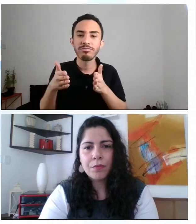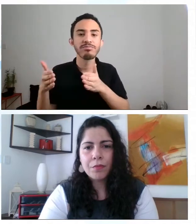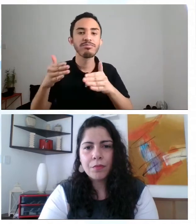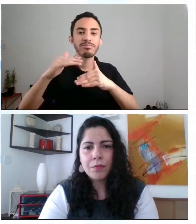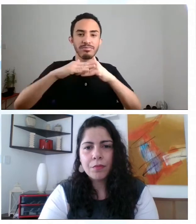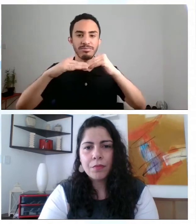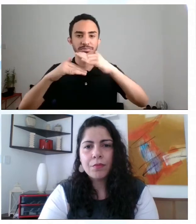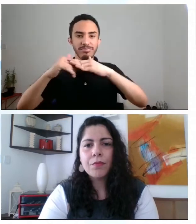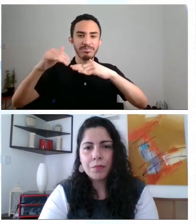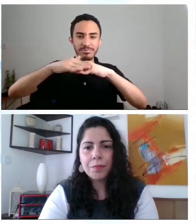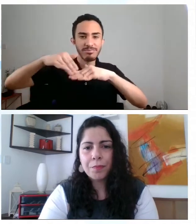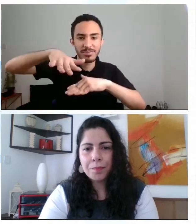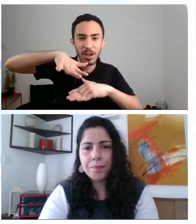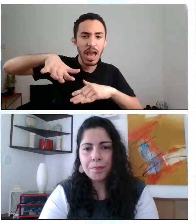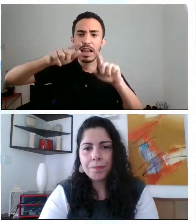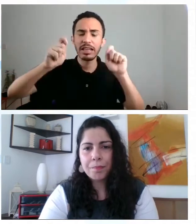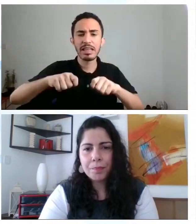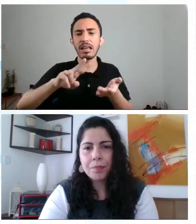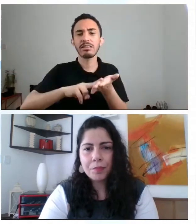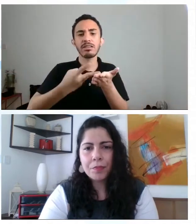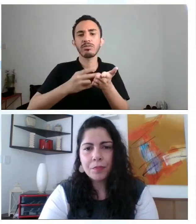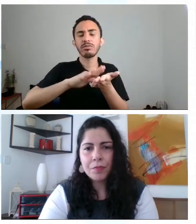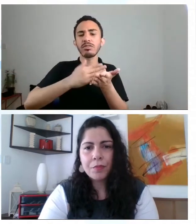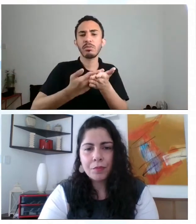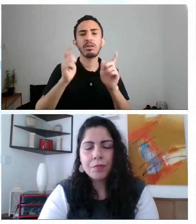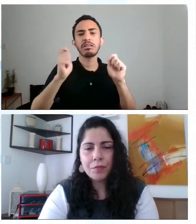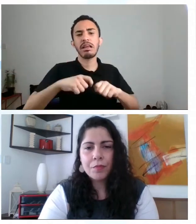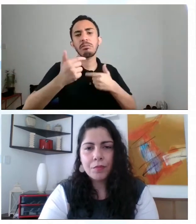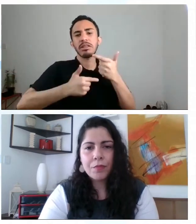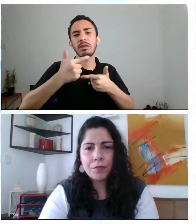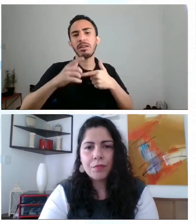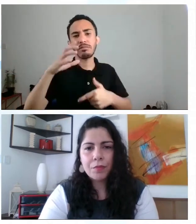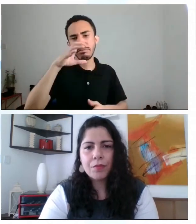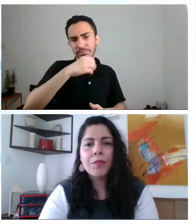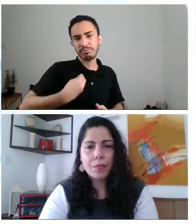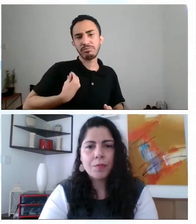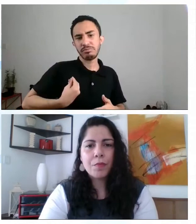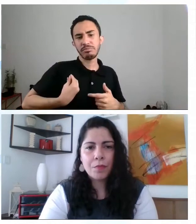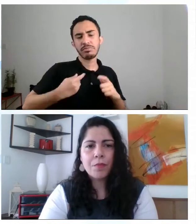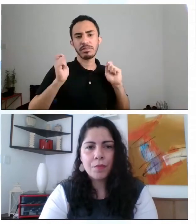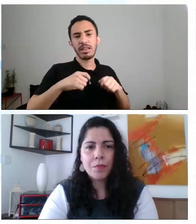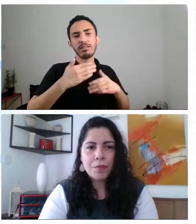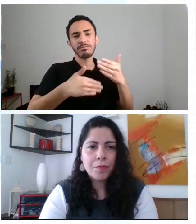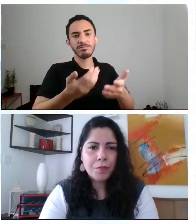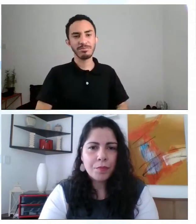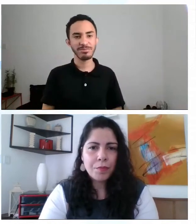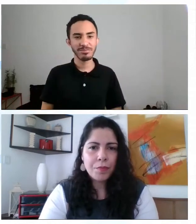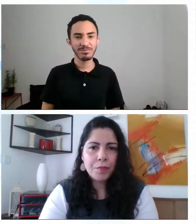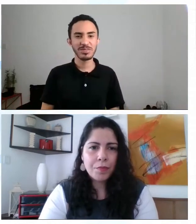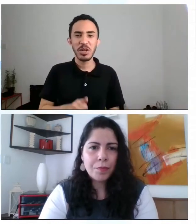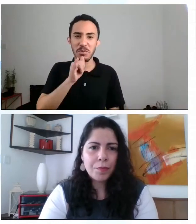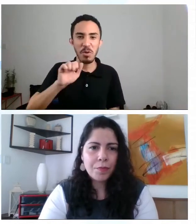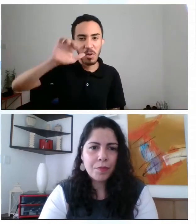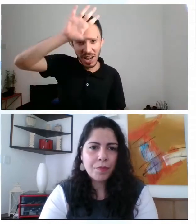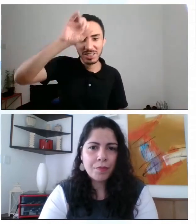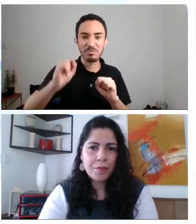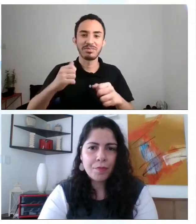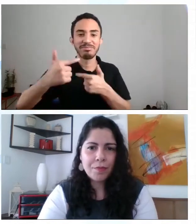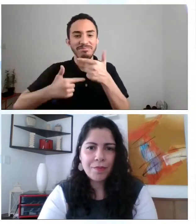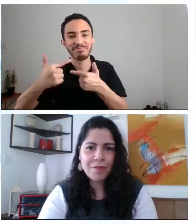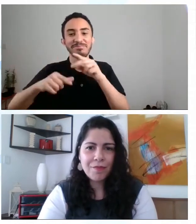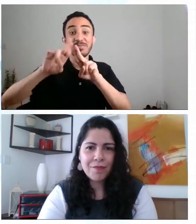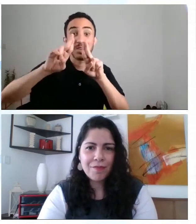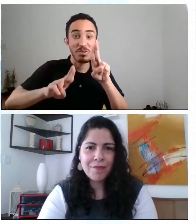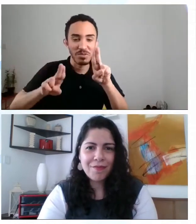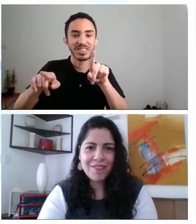só de tradução e interpretação, sim. Quer dizer, o Alex pode trabalhar na FRJ no